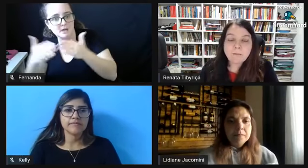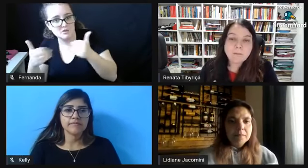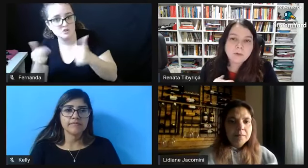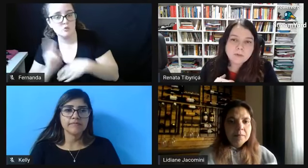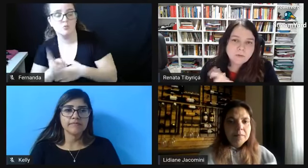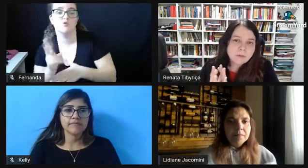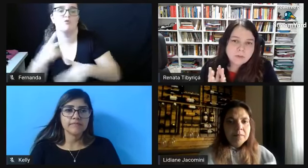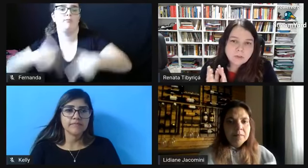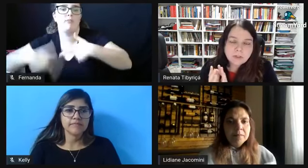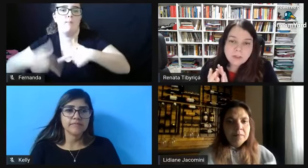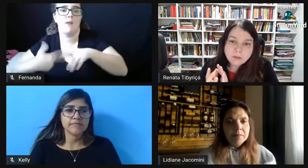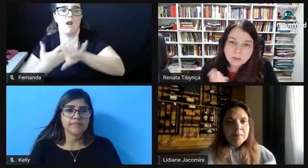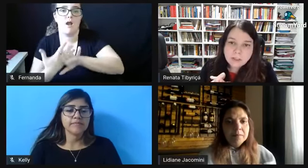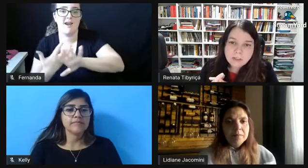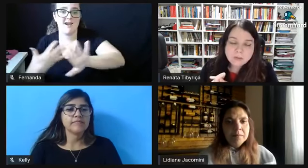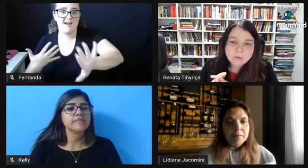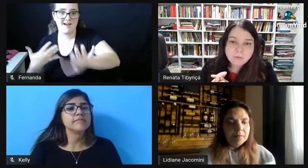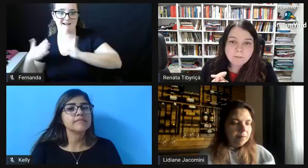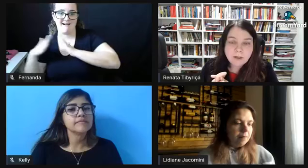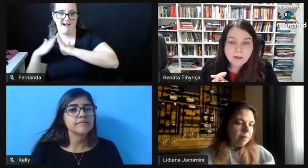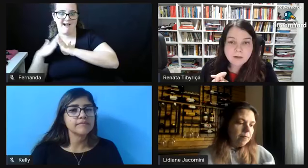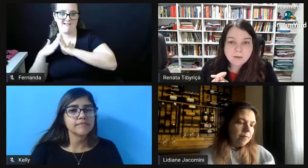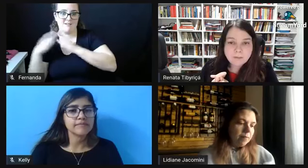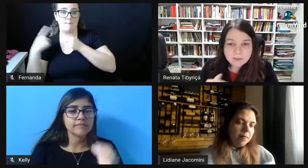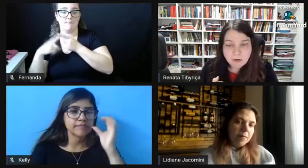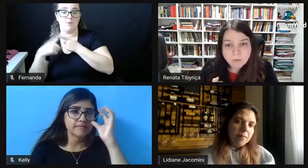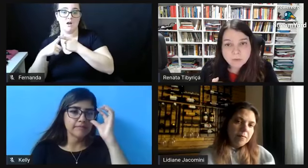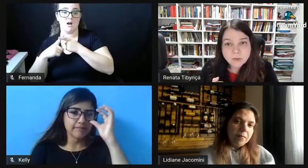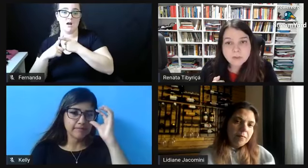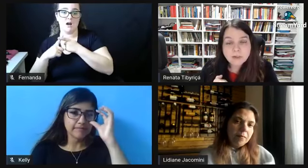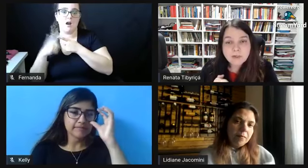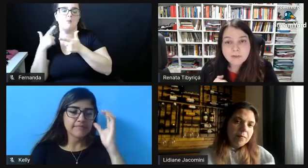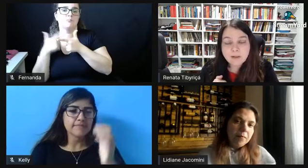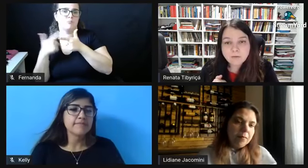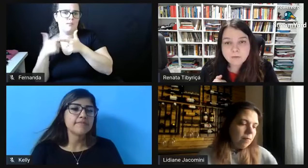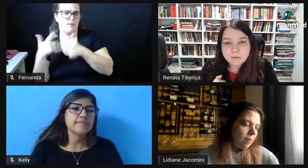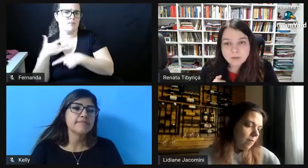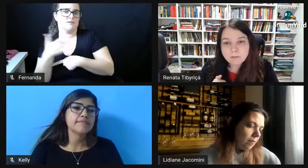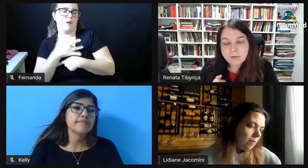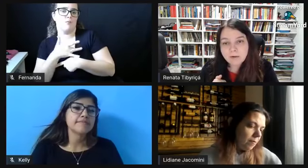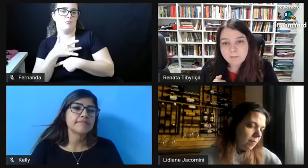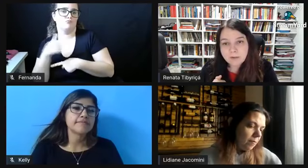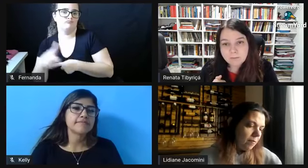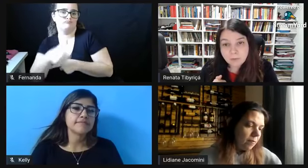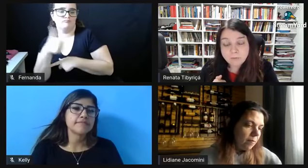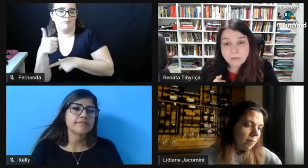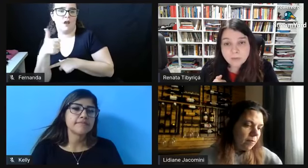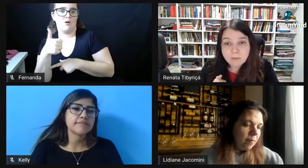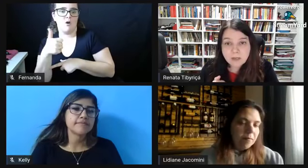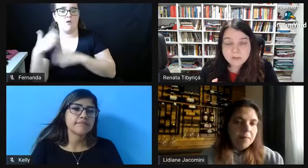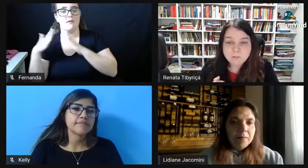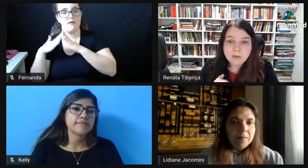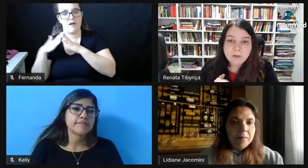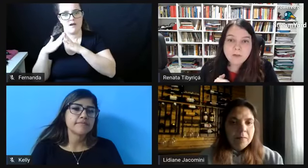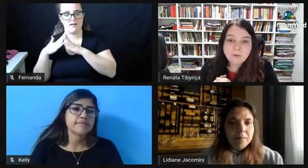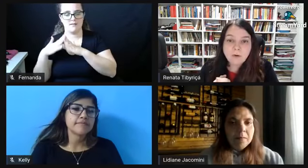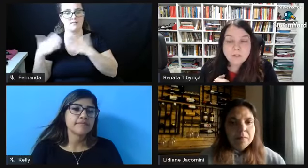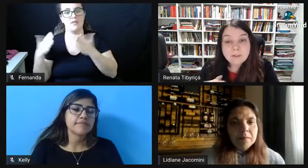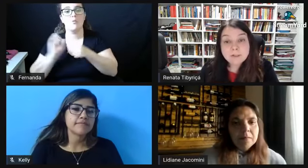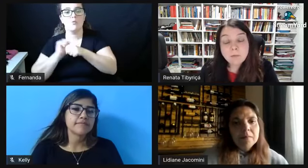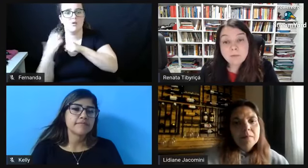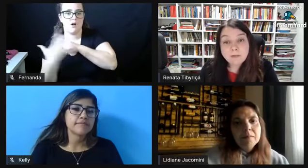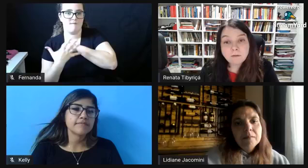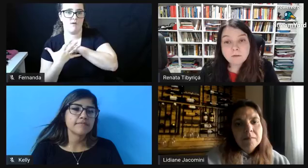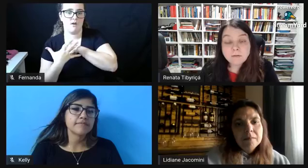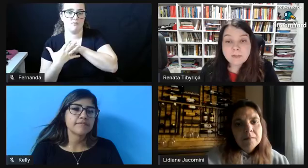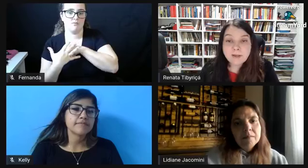remoto, até por questões de risco para a saúde, né? Ou seja, para a Covid mesmo. Então, acho